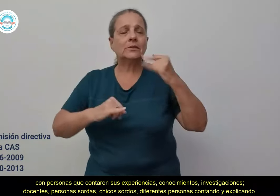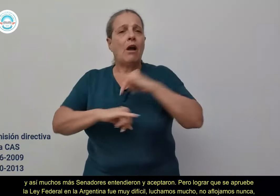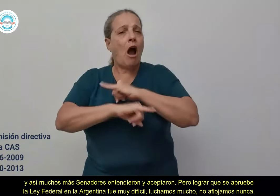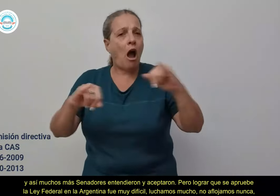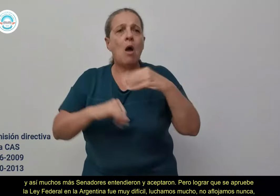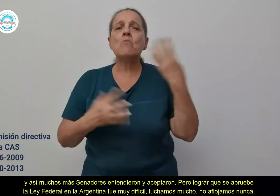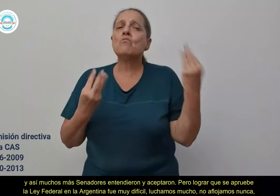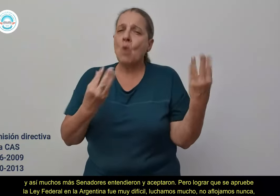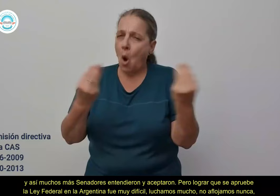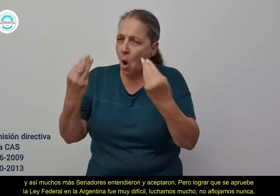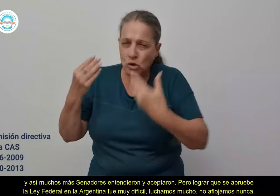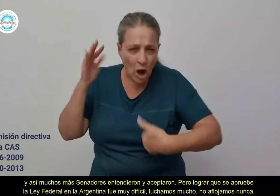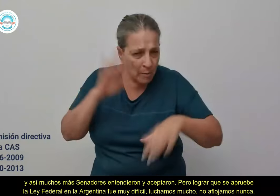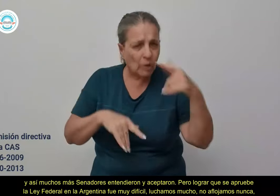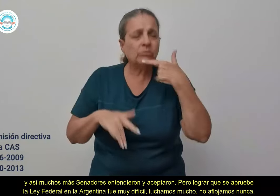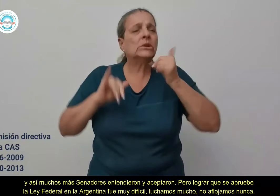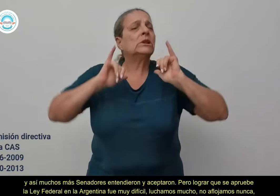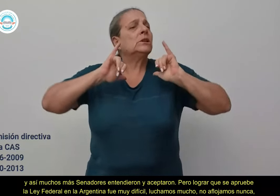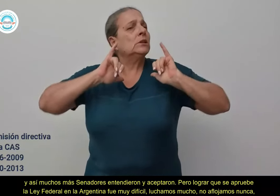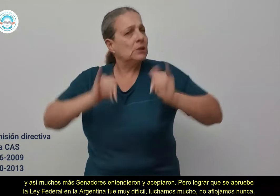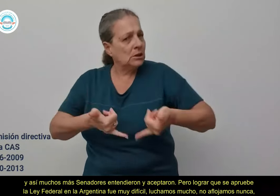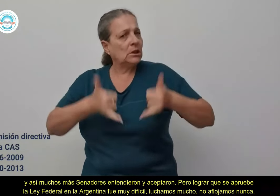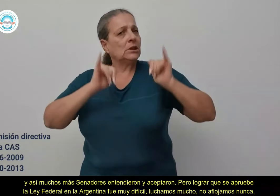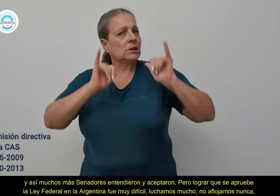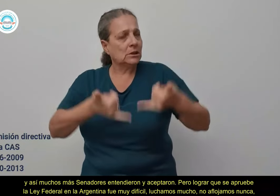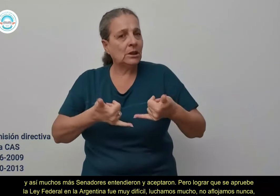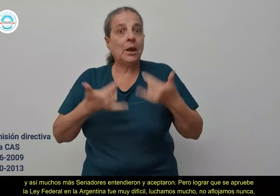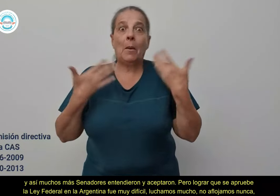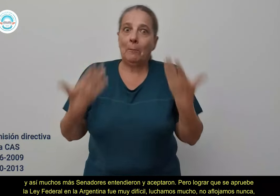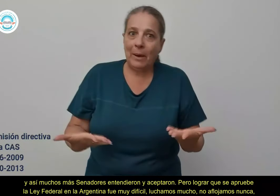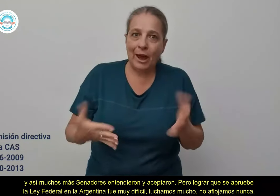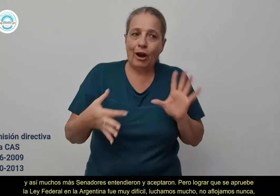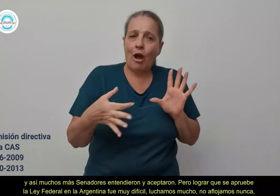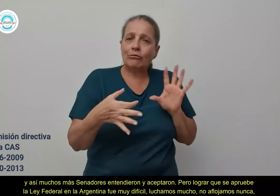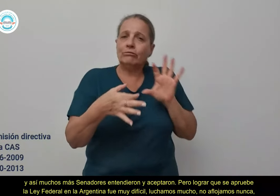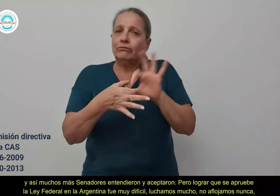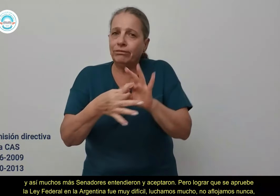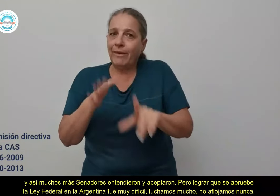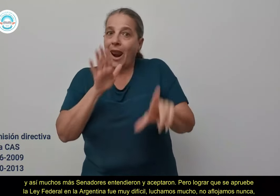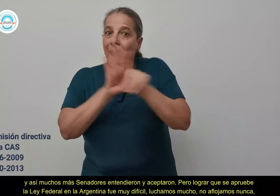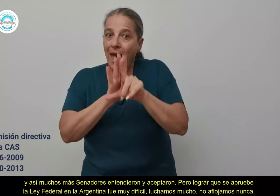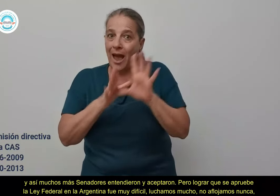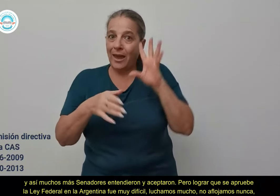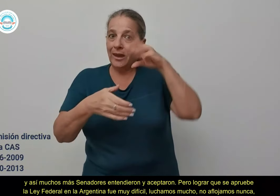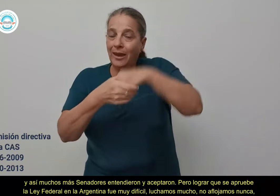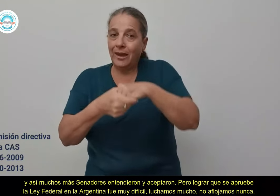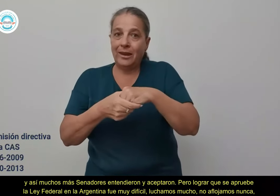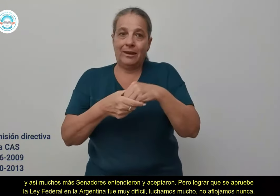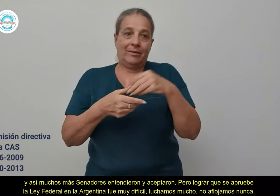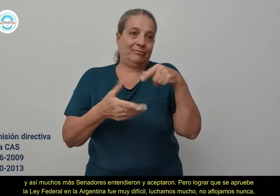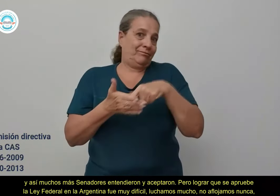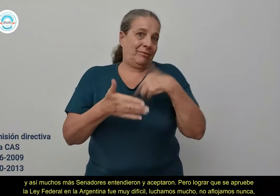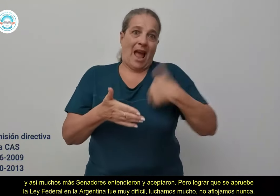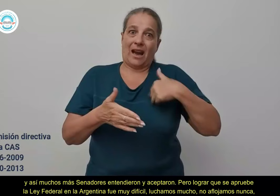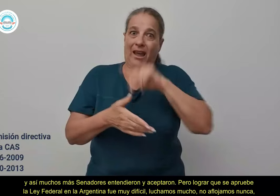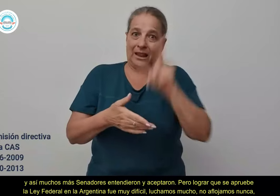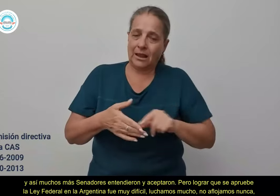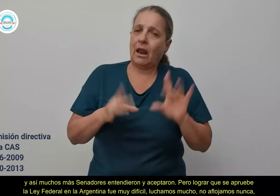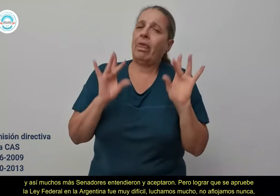contando y explicando. Y así muchos más senadores entendieron y aceptaron, pero lograr que se apruebe la ley federal en Argentina